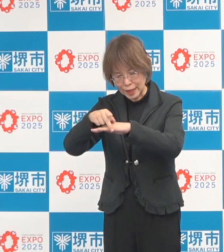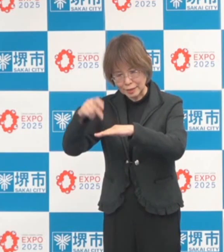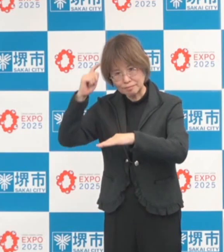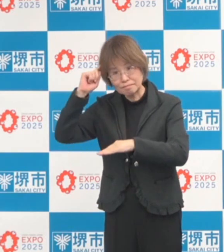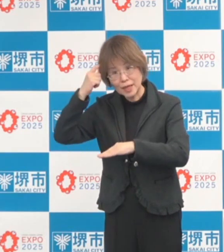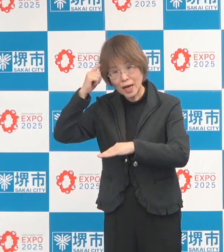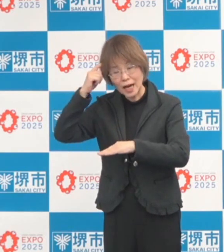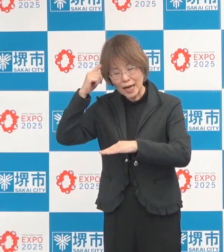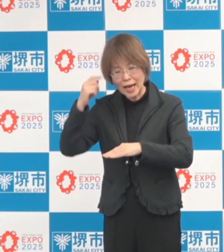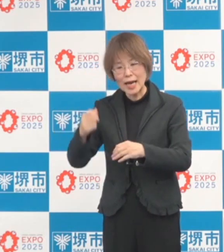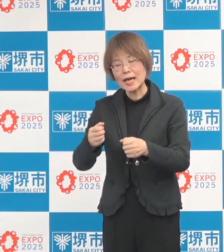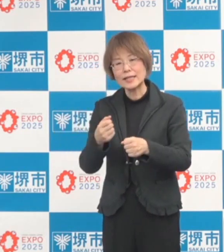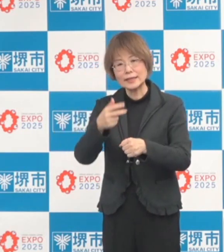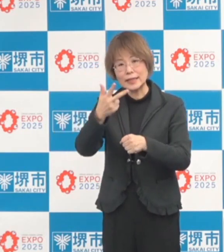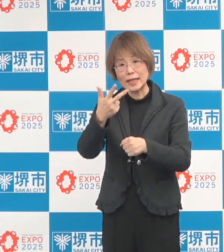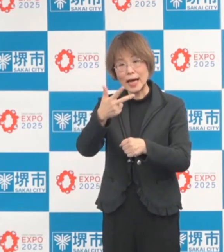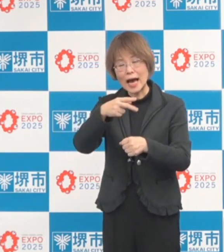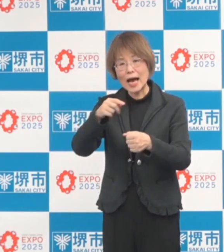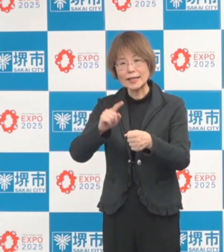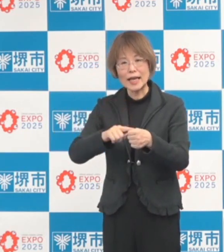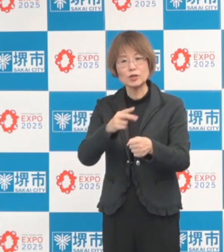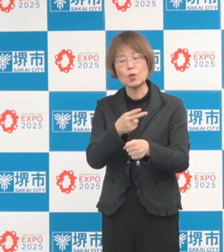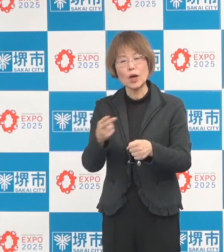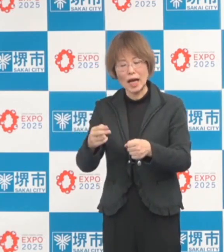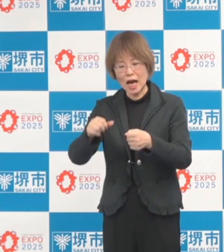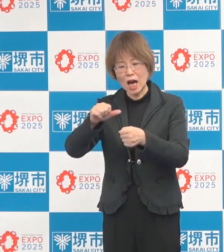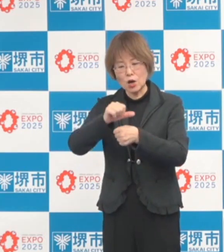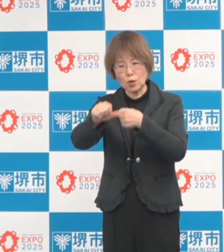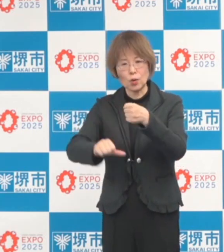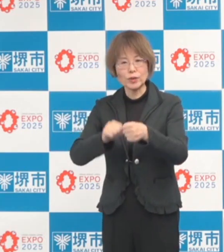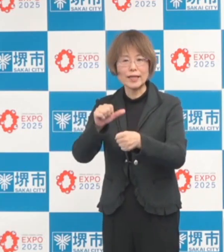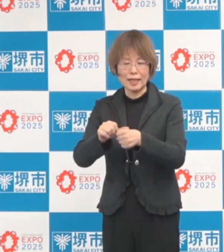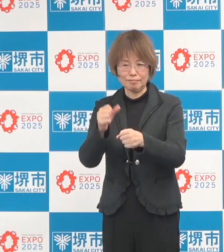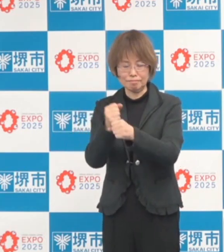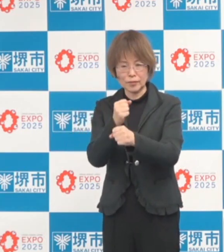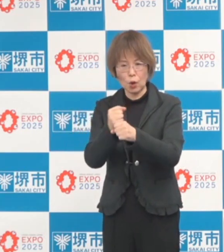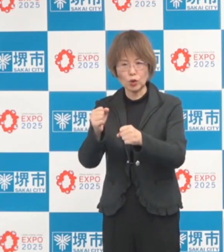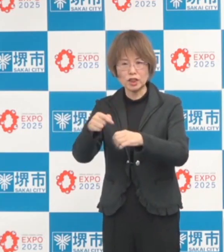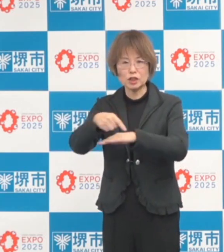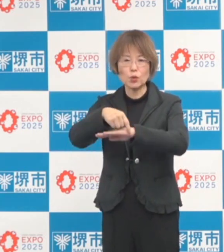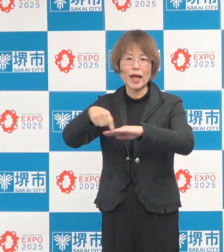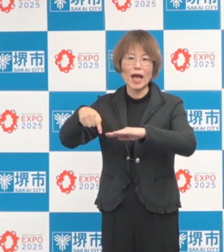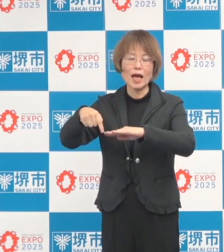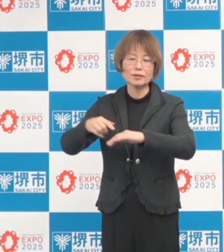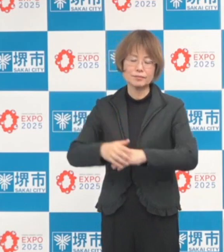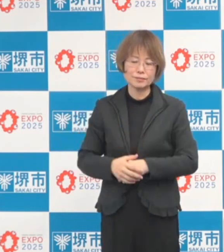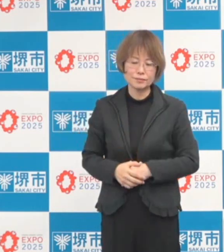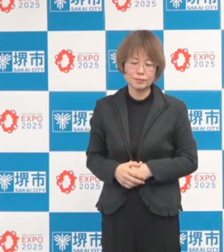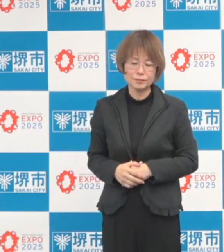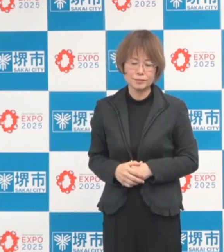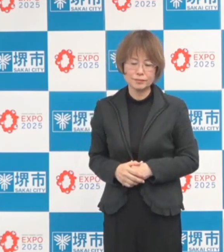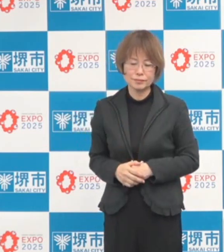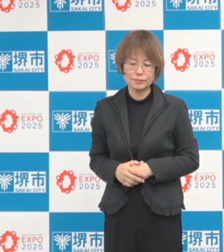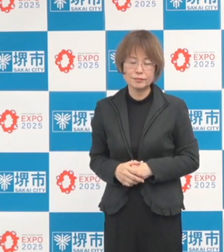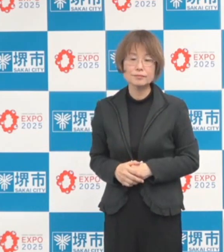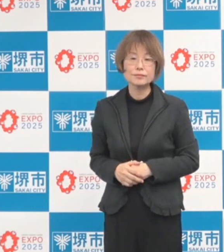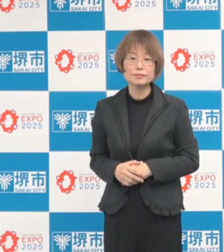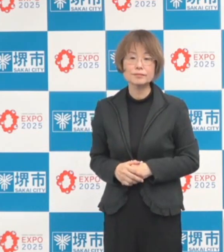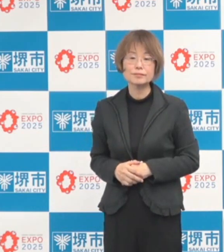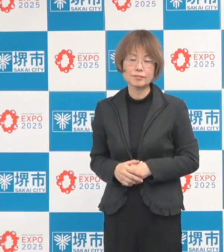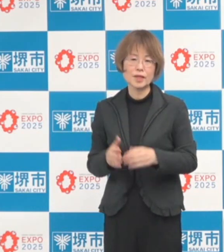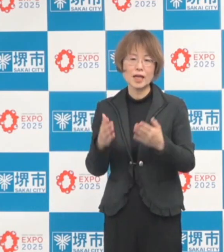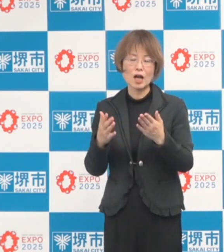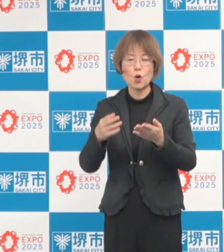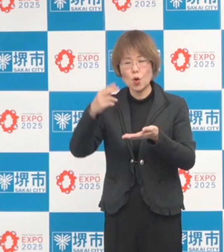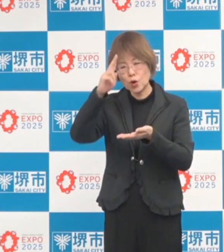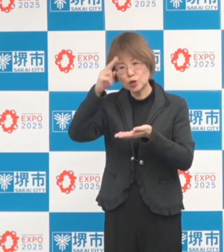、令和7年度から5カ年で整備工事を予定をしております。また学校